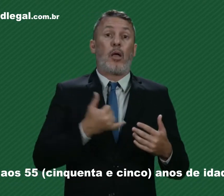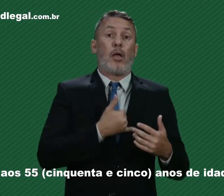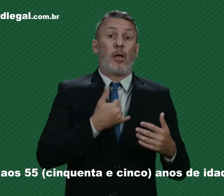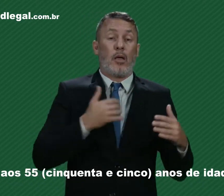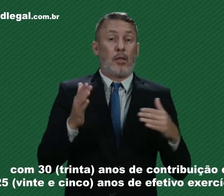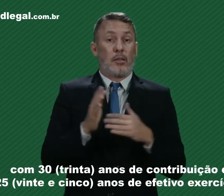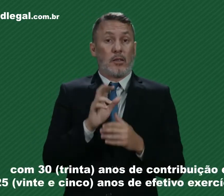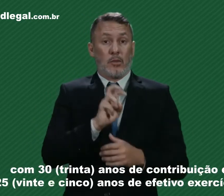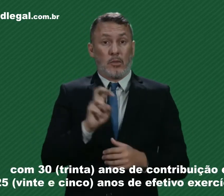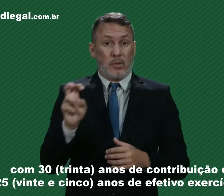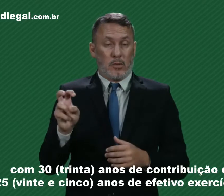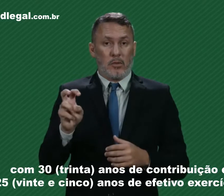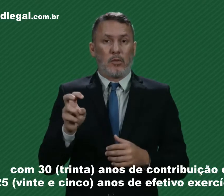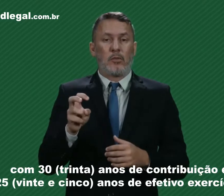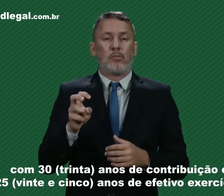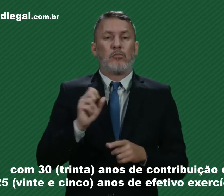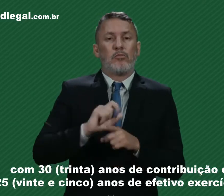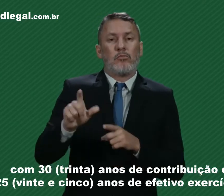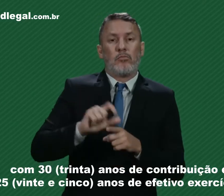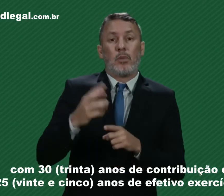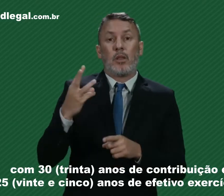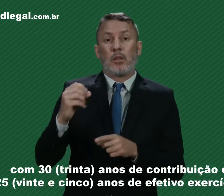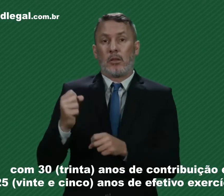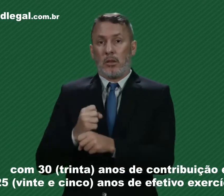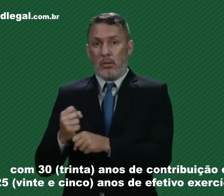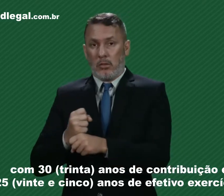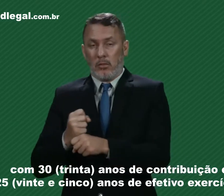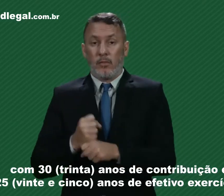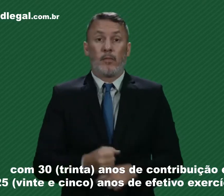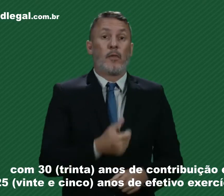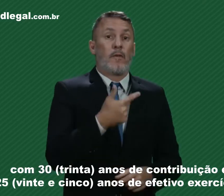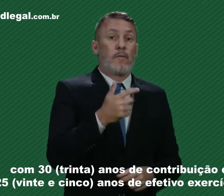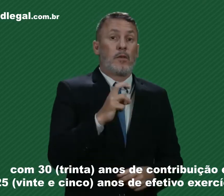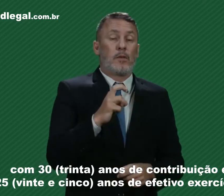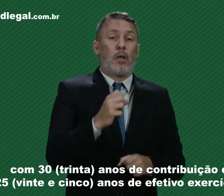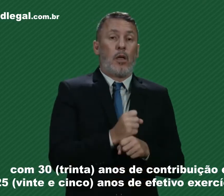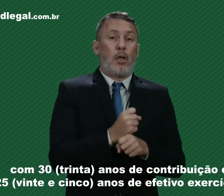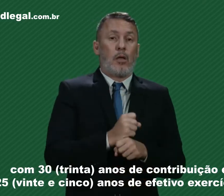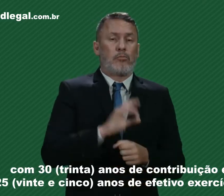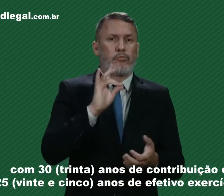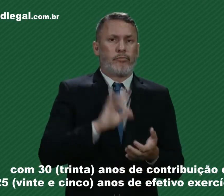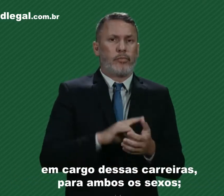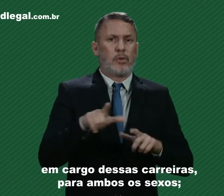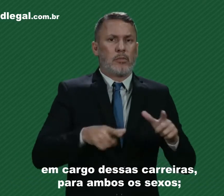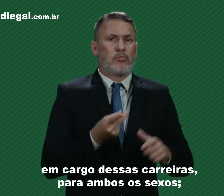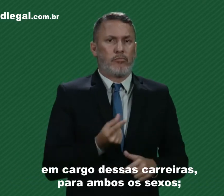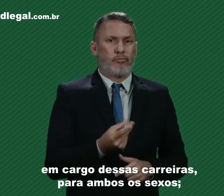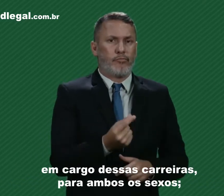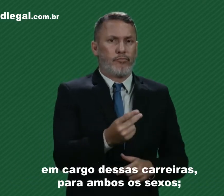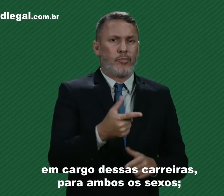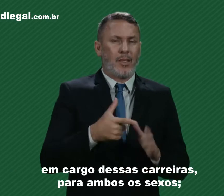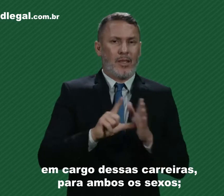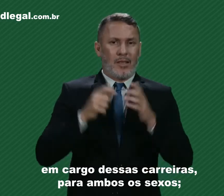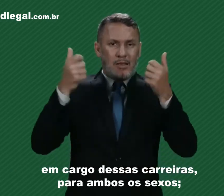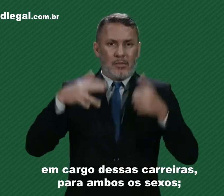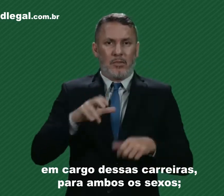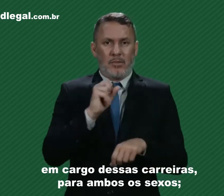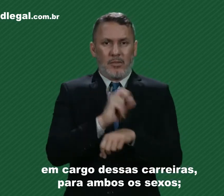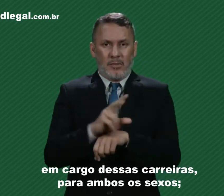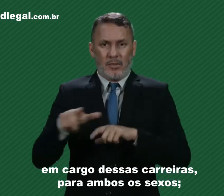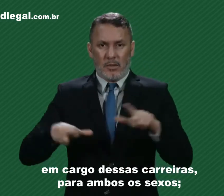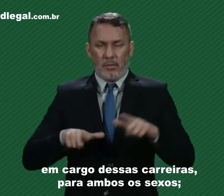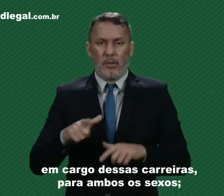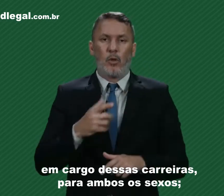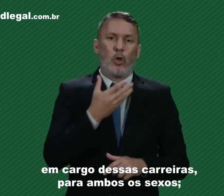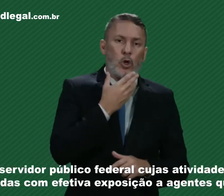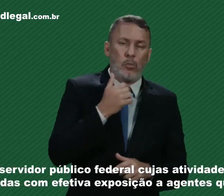anos de idade, com 30 anos de contribuição e 25 anos de efetivo exercício em cargo dessas carreiras para